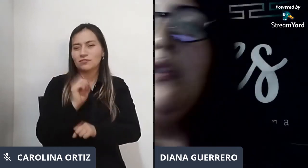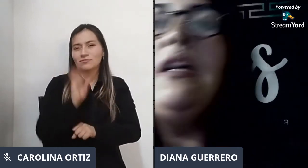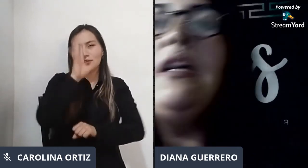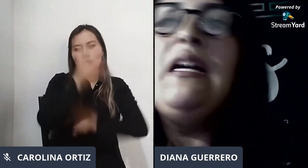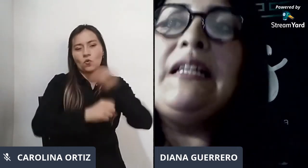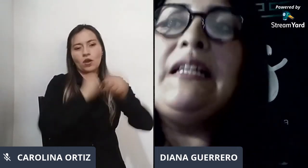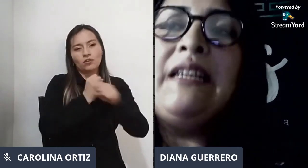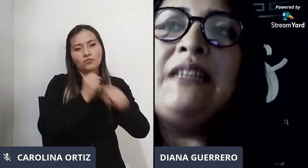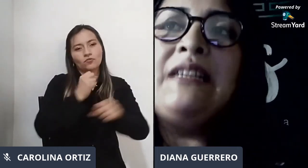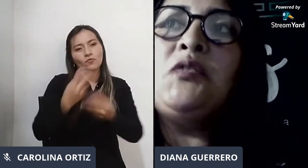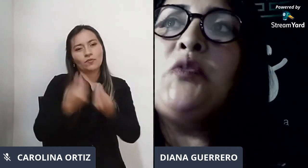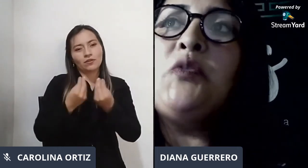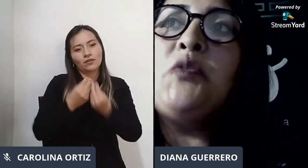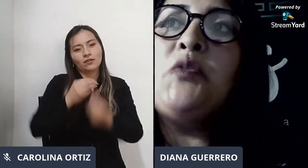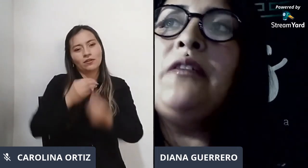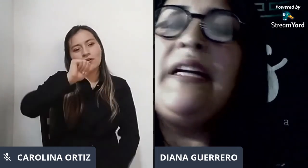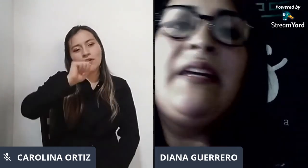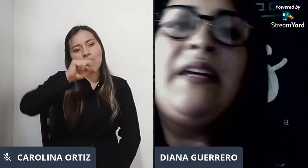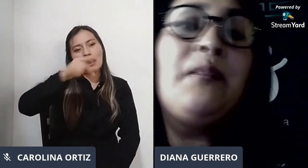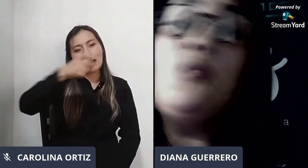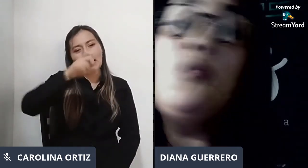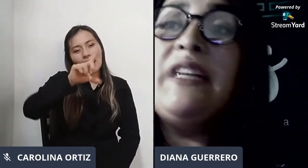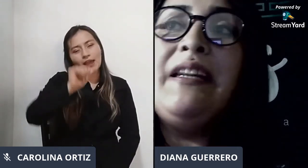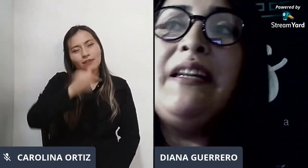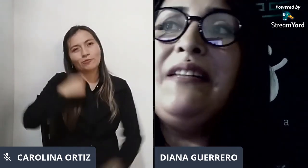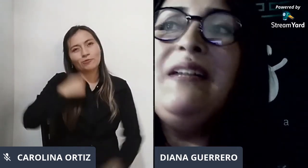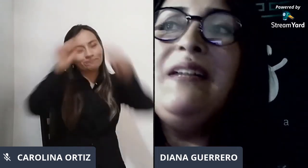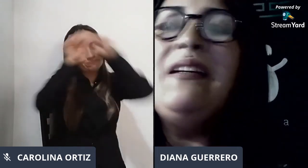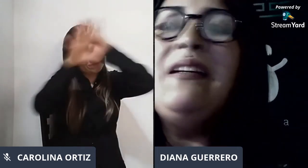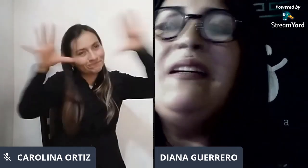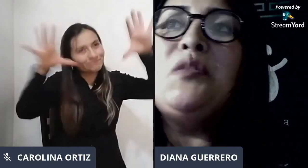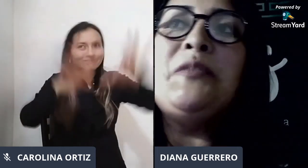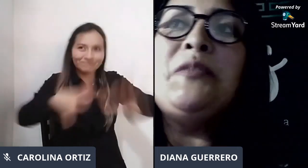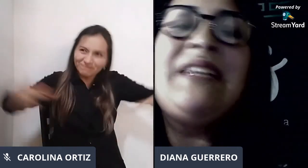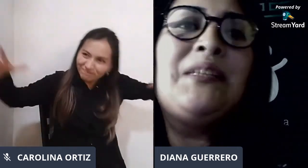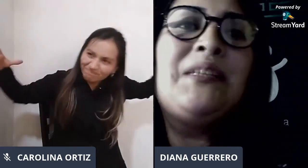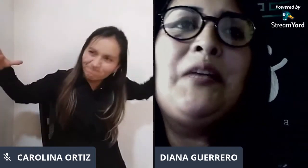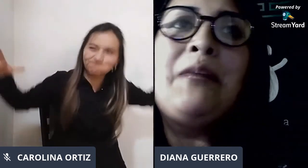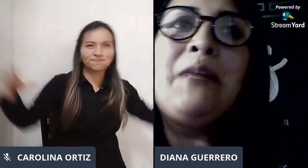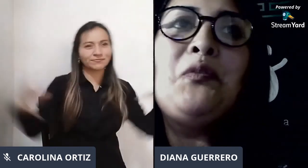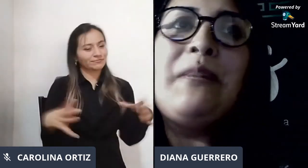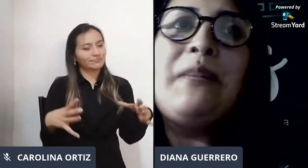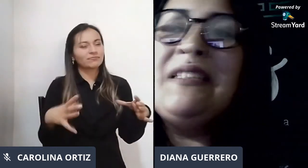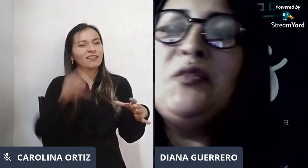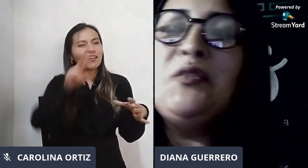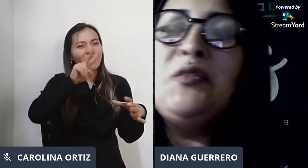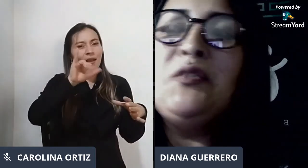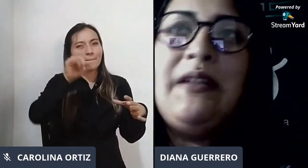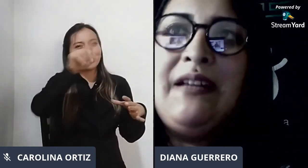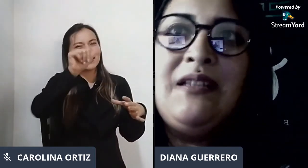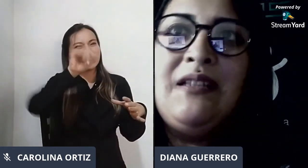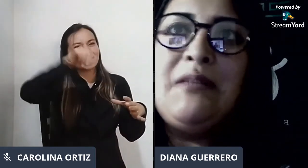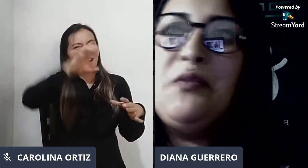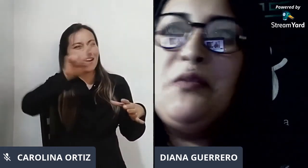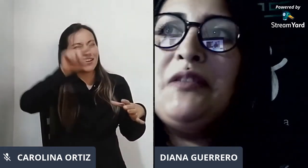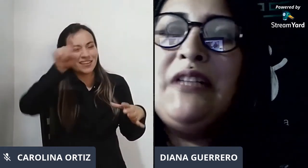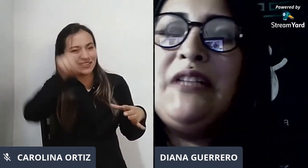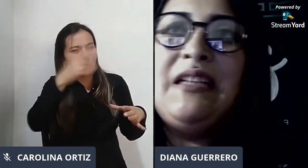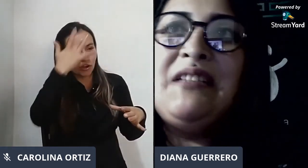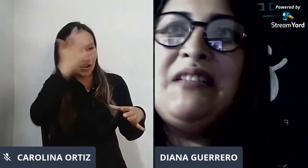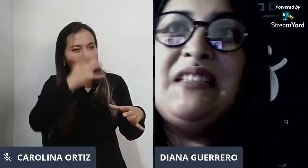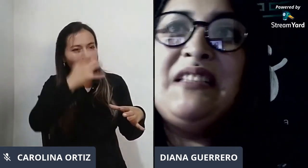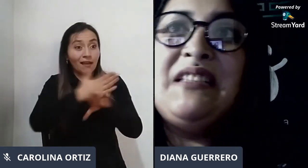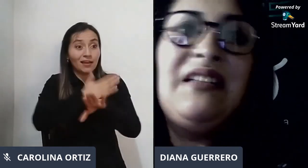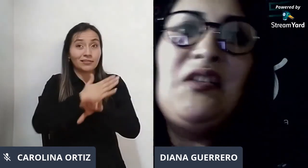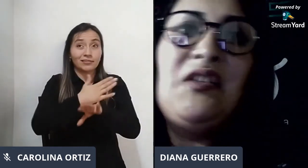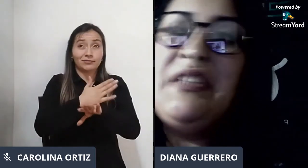Garzón las riendas de un sueño que era de mucha gente. Somos Visajes porque éramos un parche súper grande, más o menos de